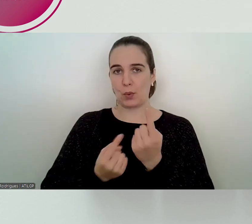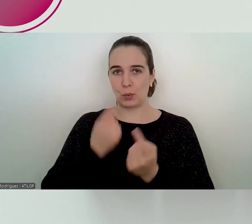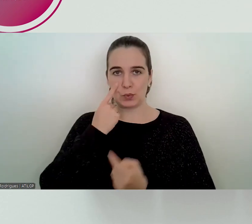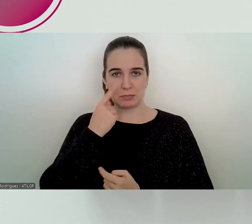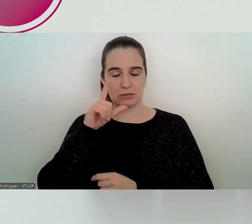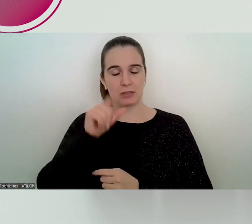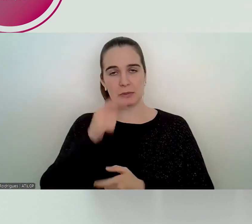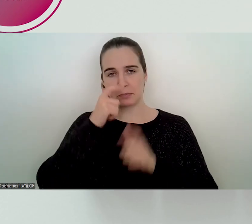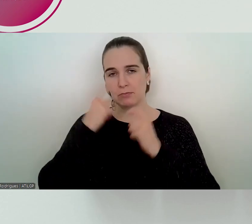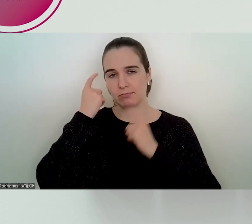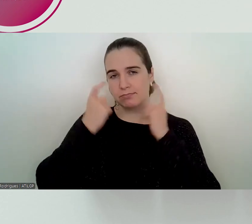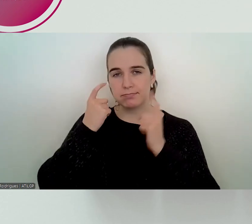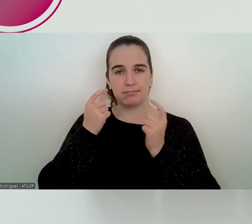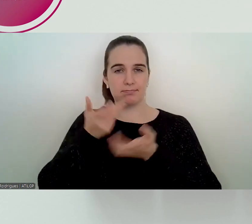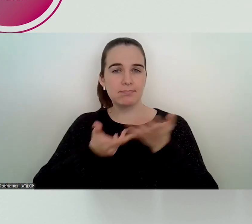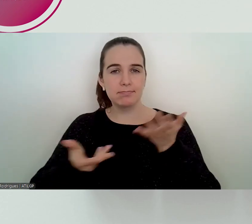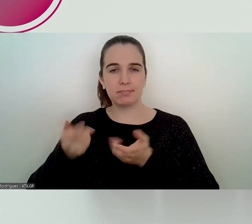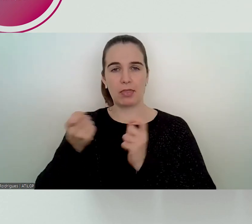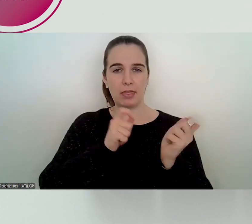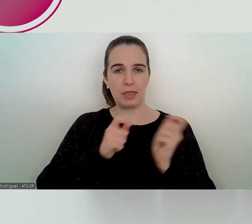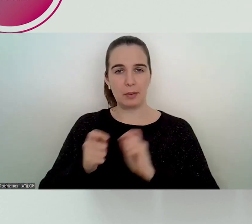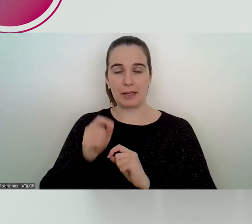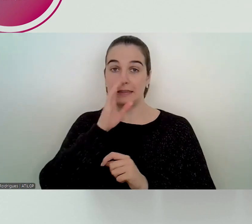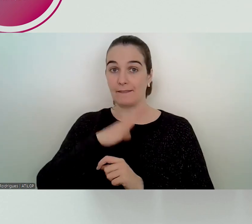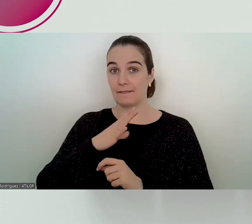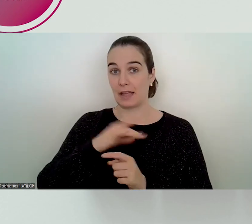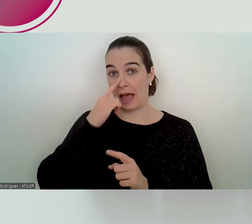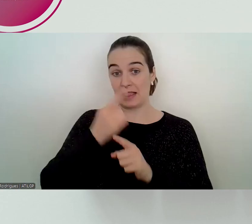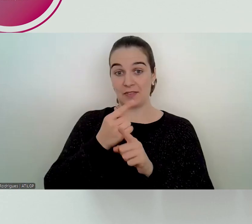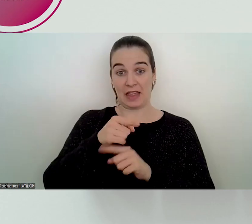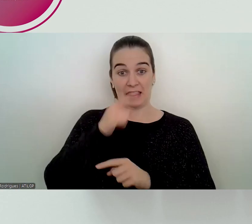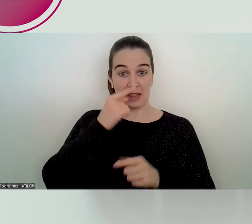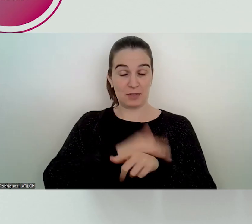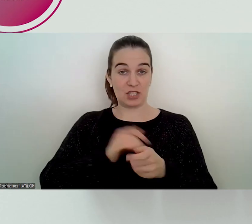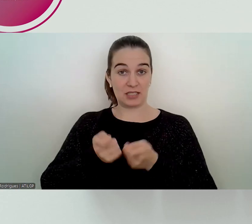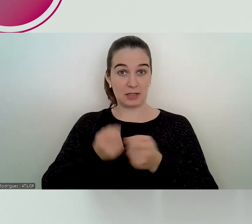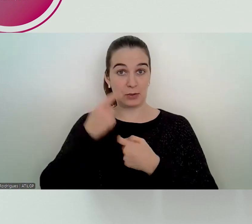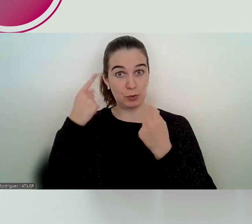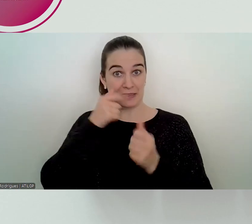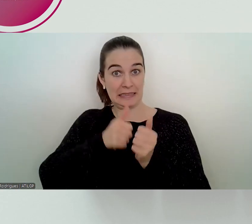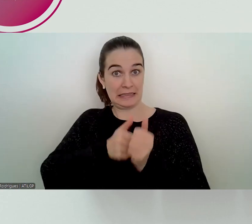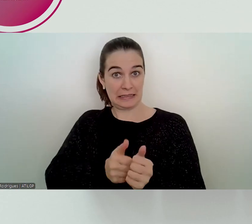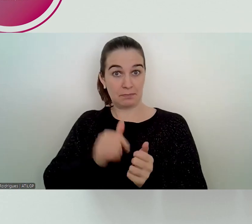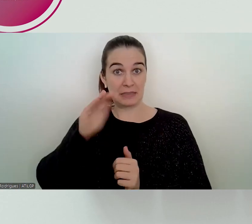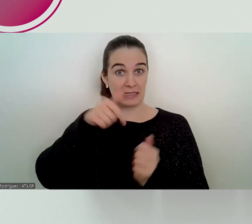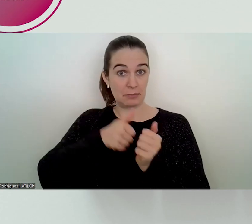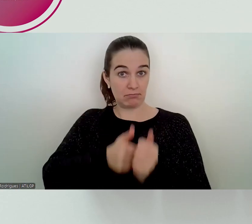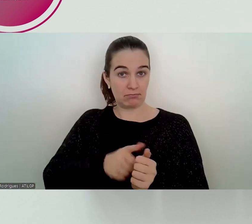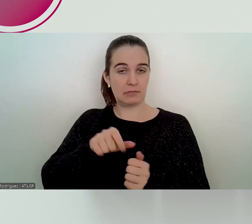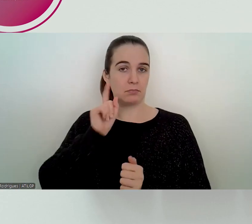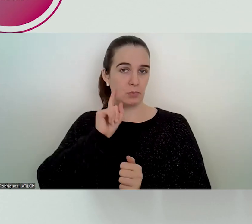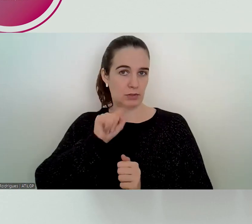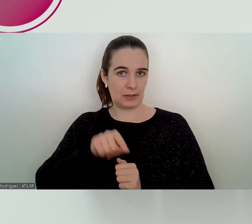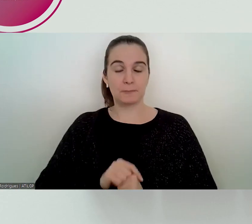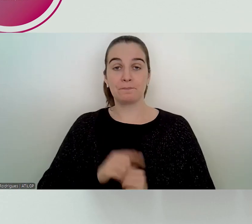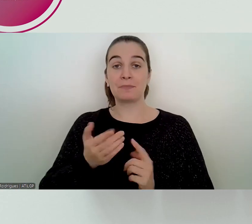a reflexão e o debate sobre a relevância e observância dos princípios da atividade da administração pública. Em sequência do ciclo organizado pelo